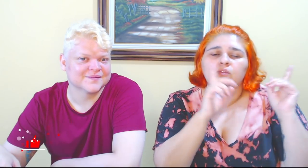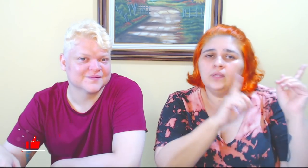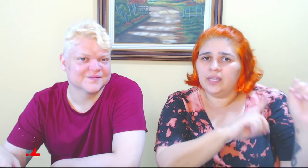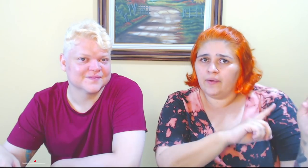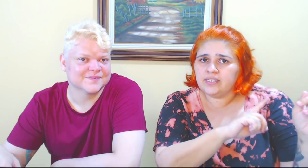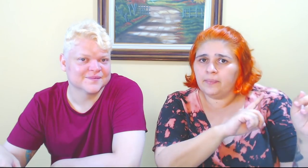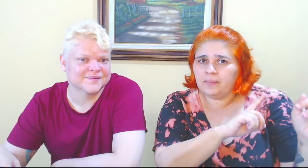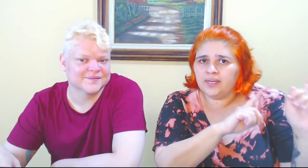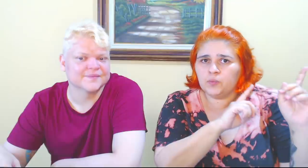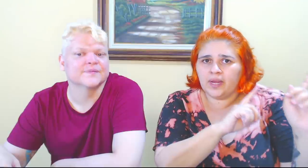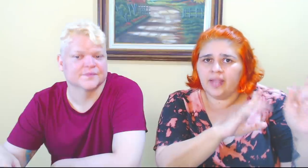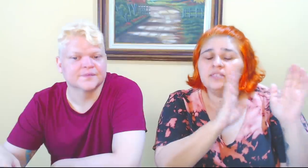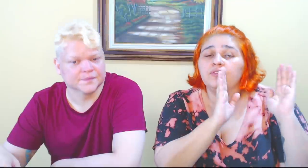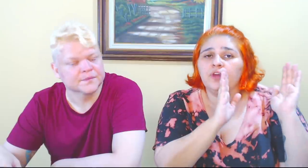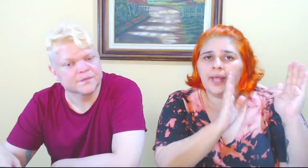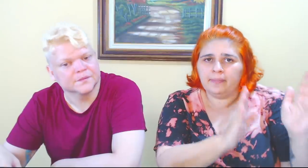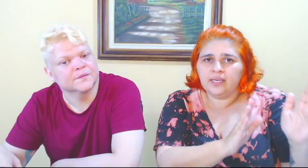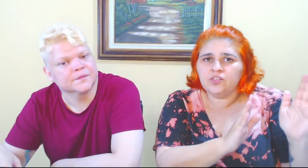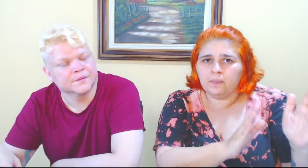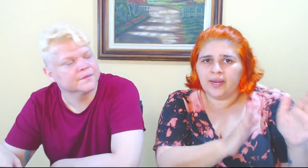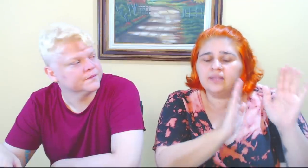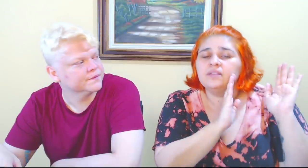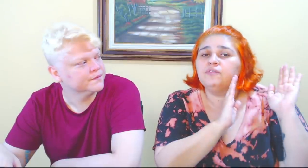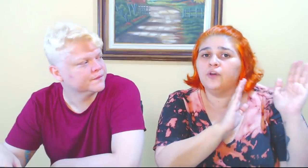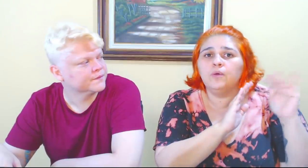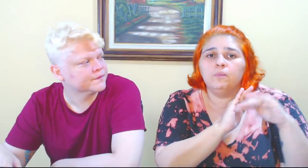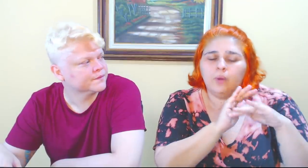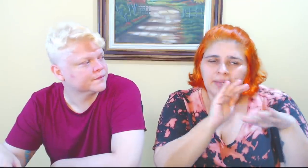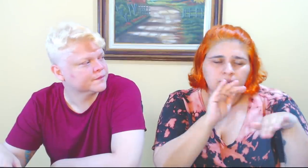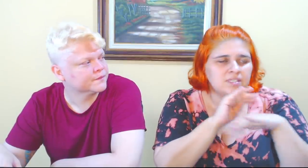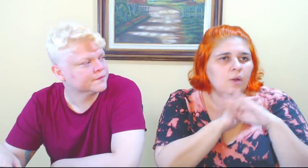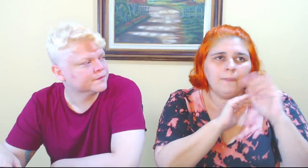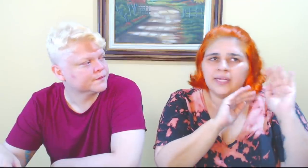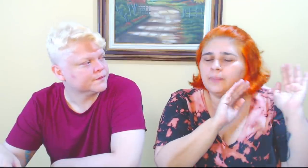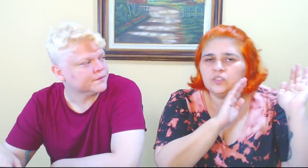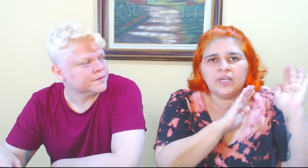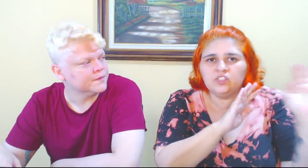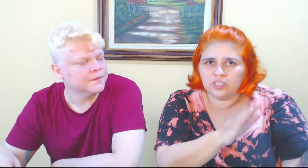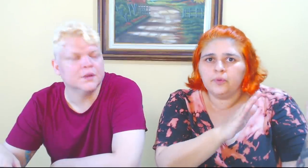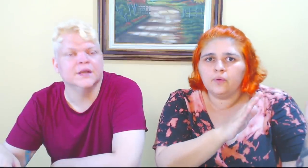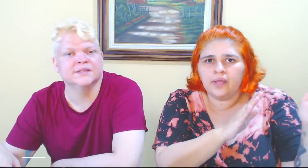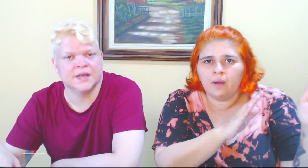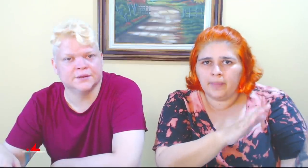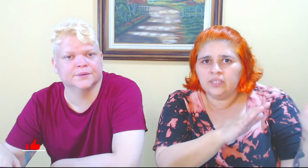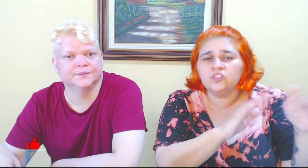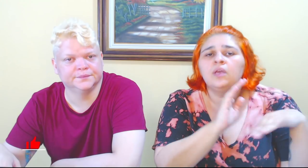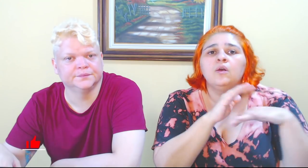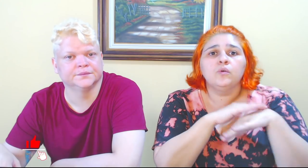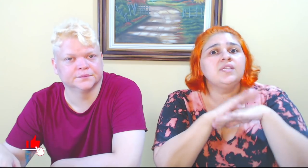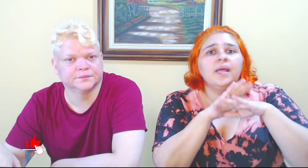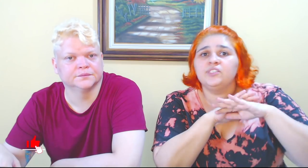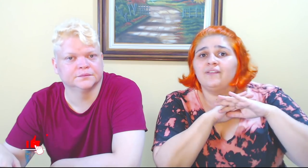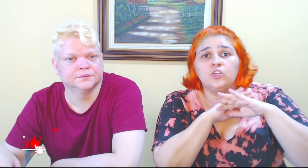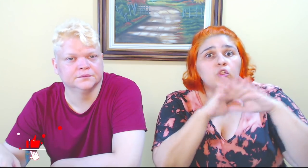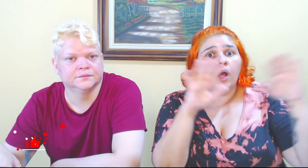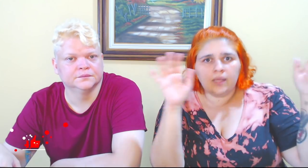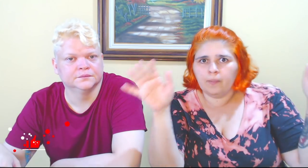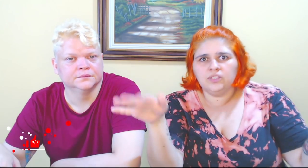Não essa primeira experiência Que foi cabine de imprensa Foi um momento assim Completamente atípico Realmente O cinema estava Totalmente